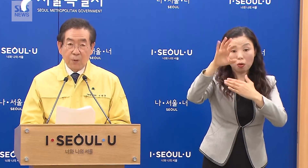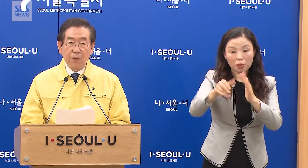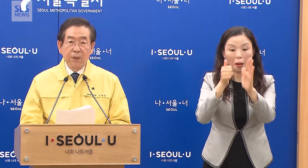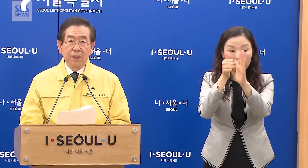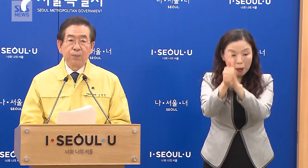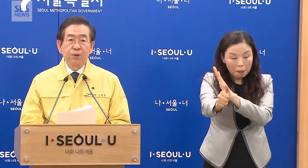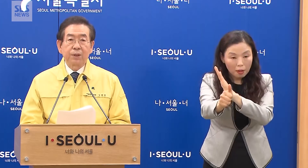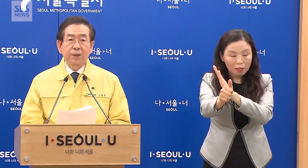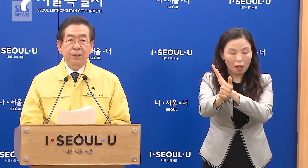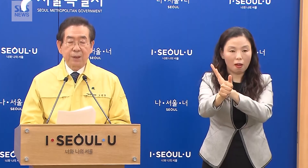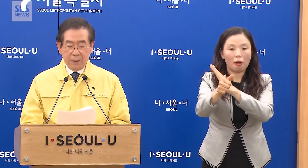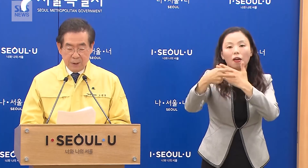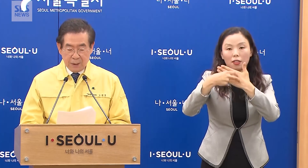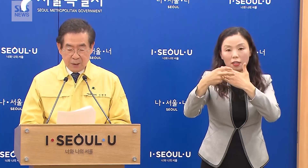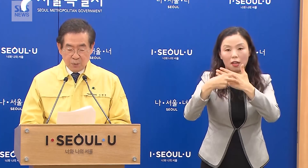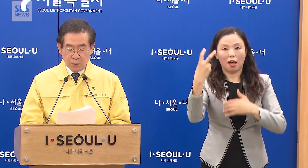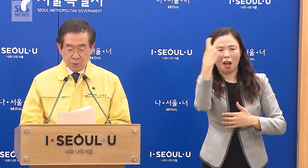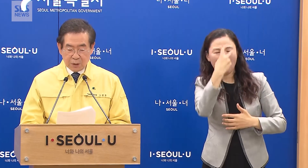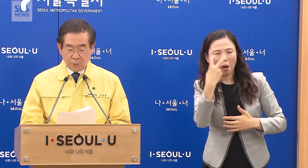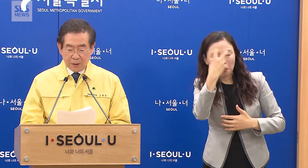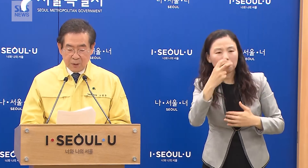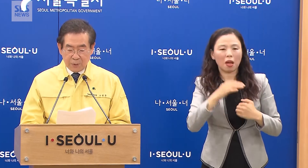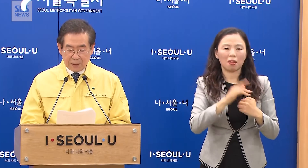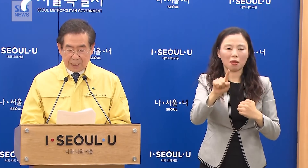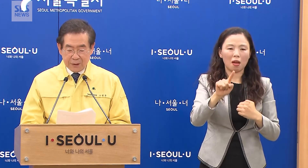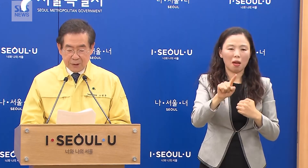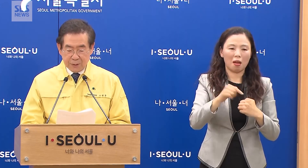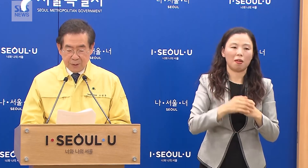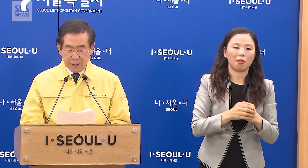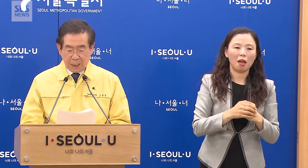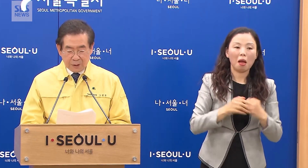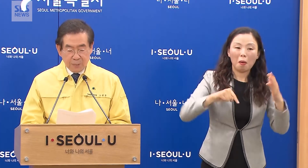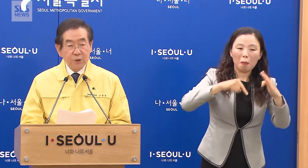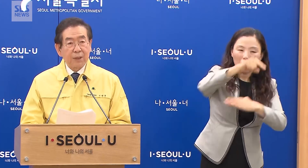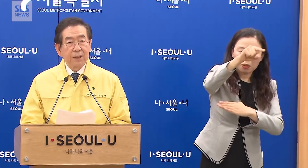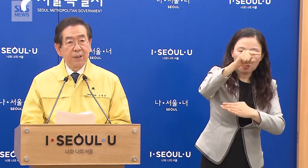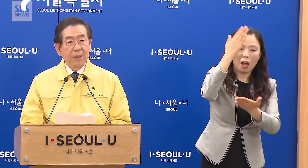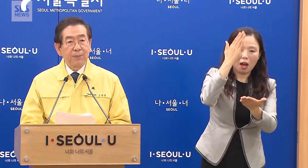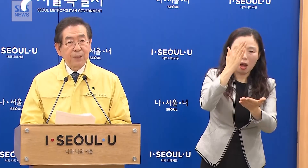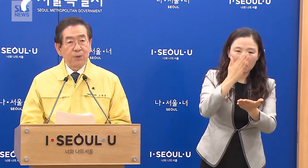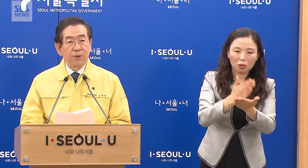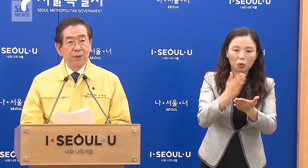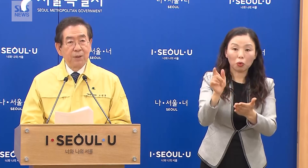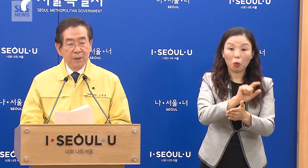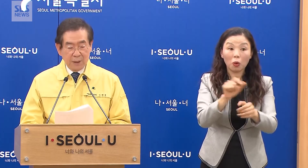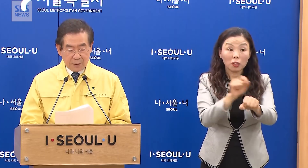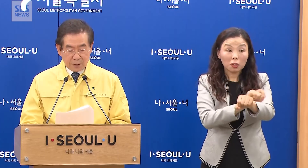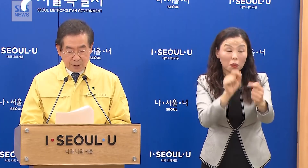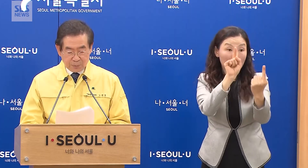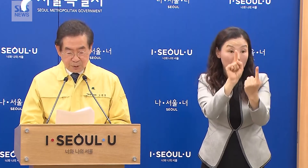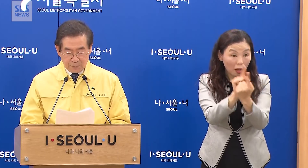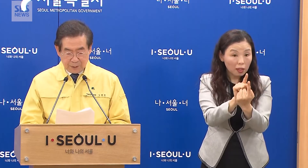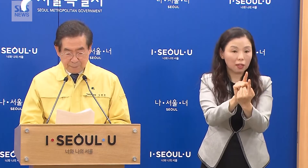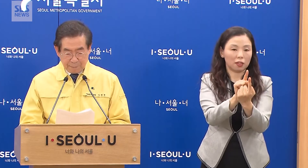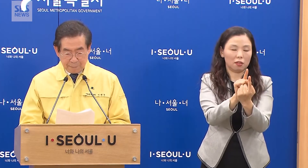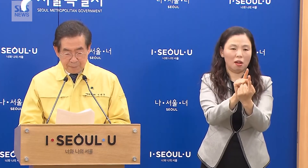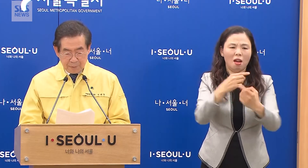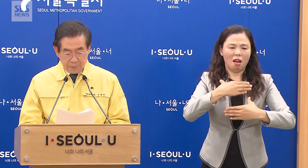내용으로 불특정 노출 자 확인을 위한 안전 안내 문자를 발송 을 했다는 말씀을